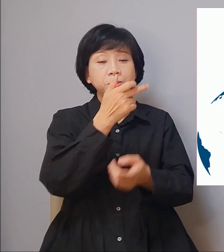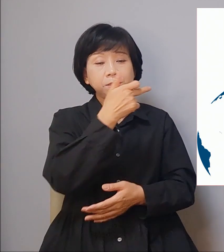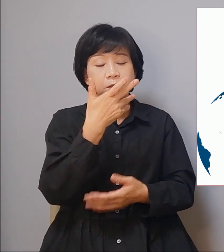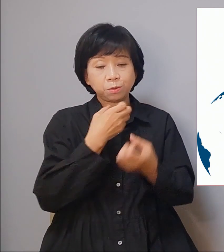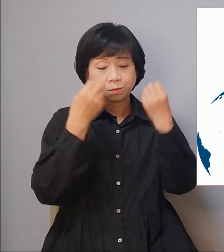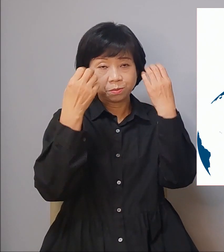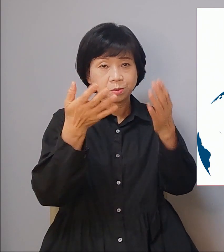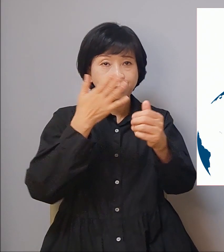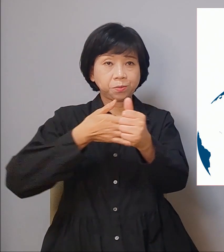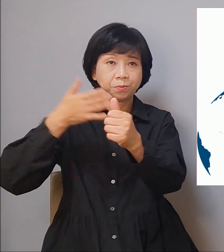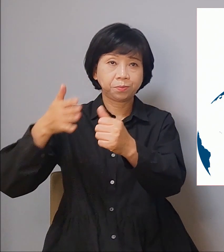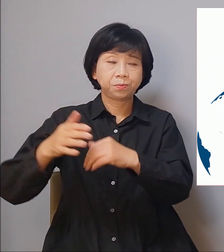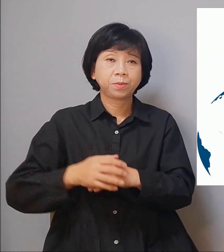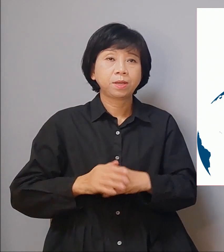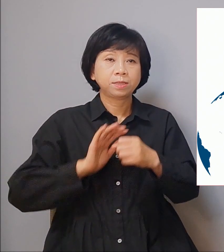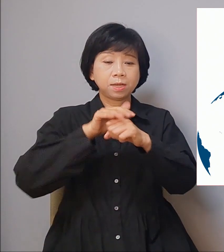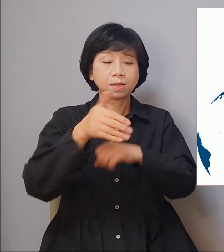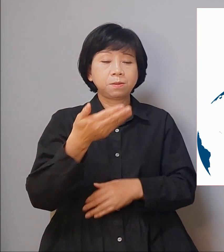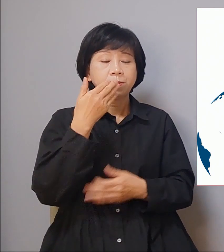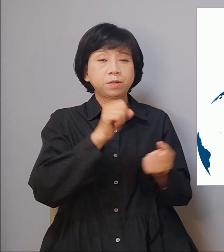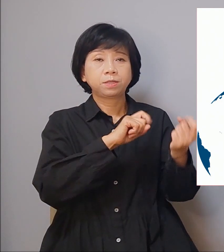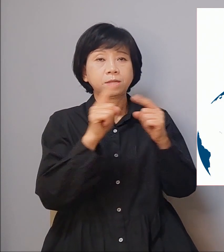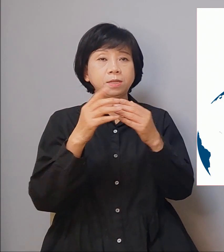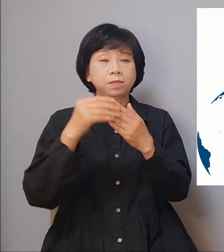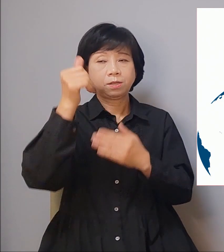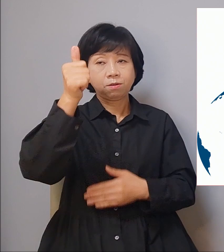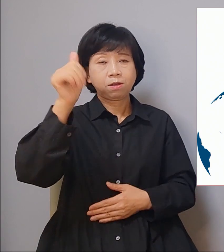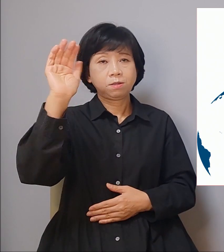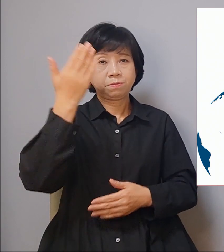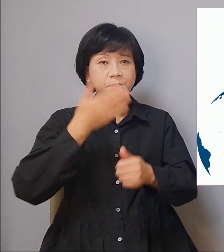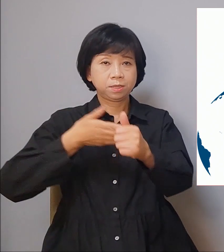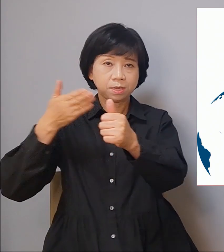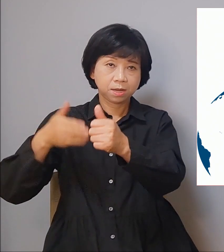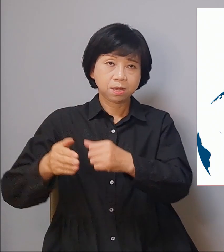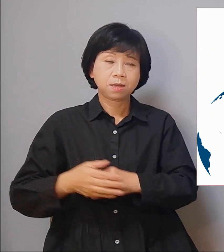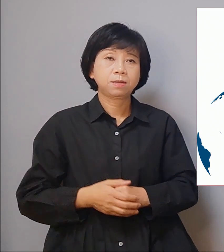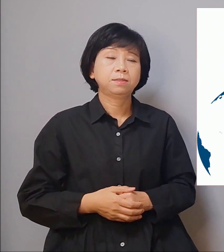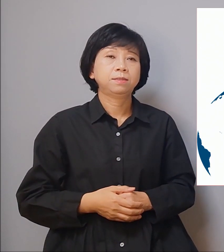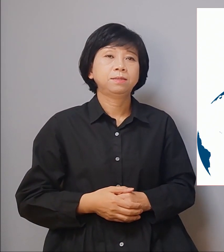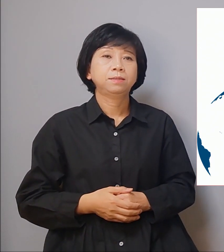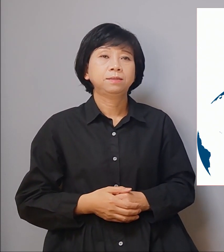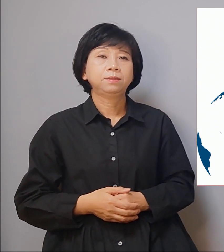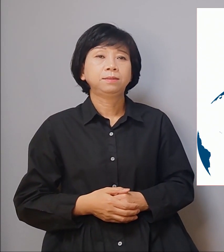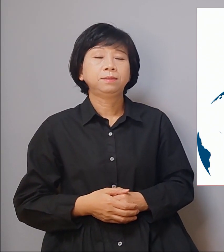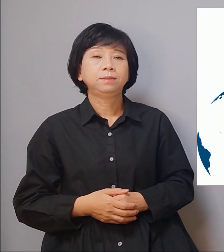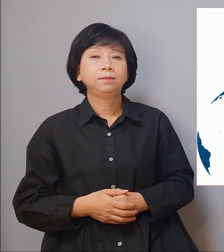격려하고 축복하겠습니다. 세계를 먹여 살리는 리더가 됩시다.